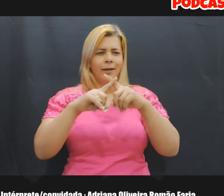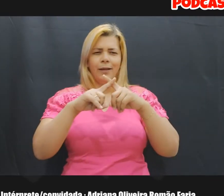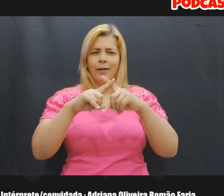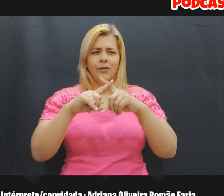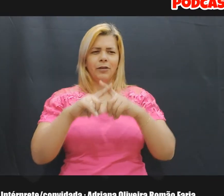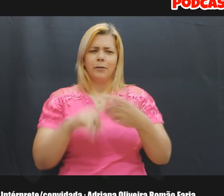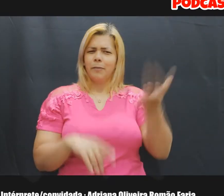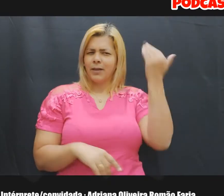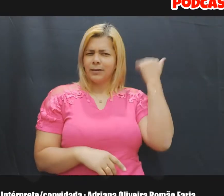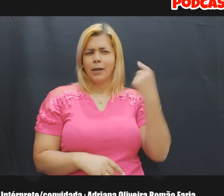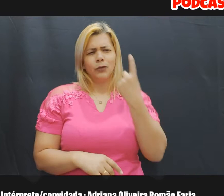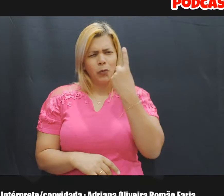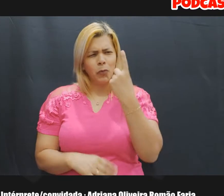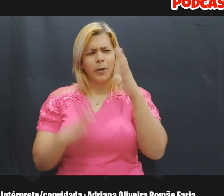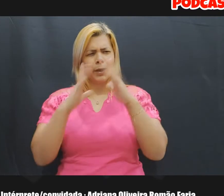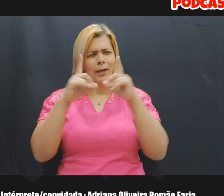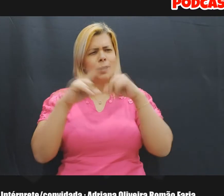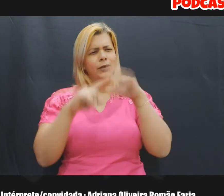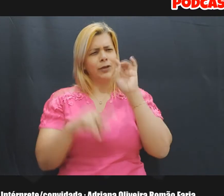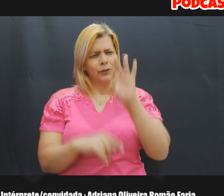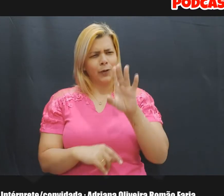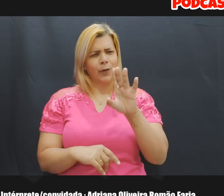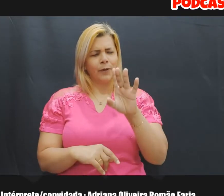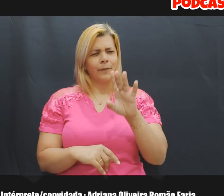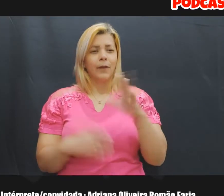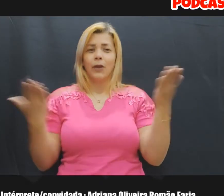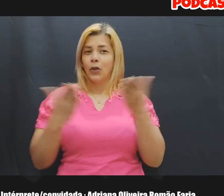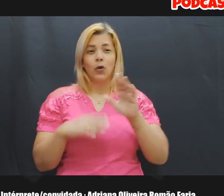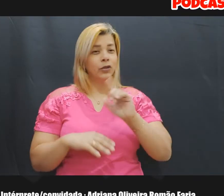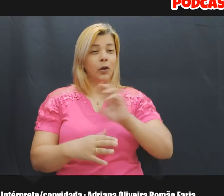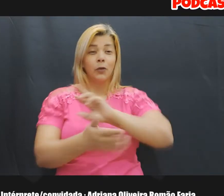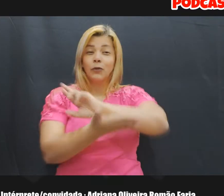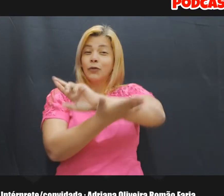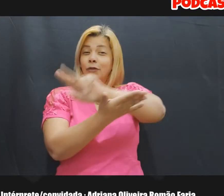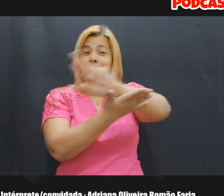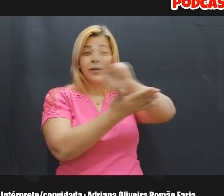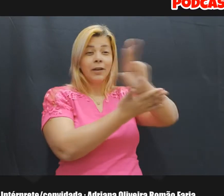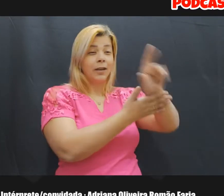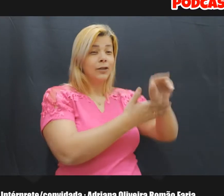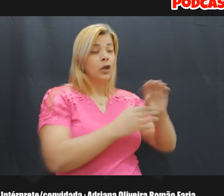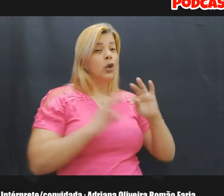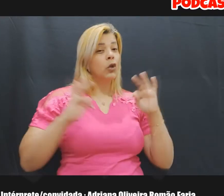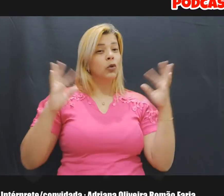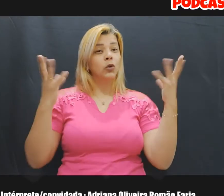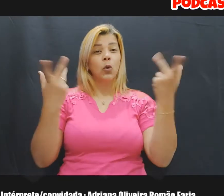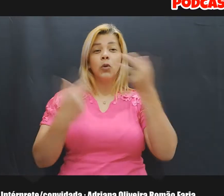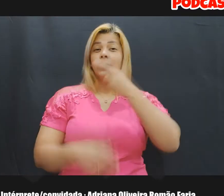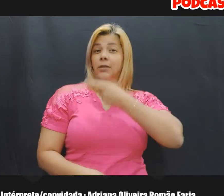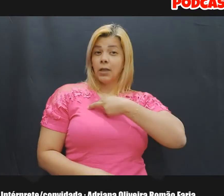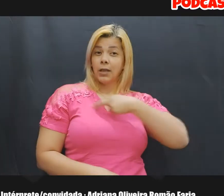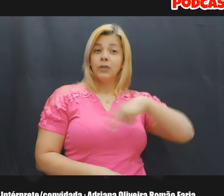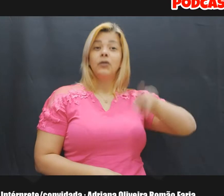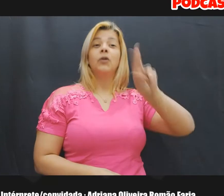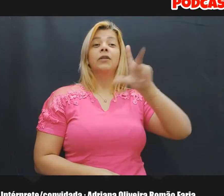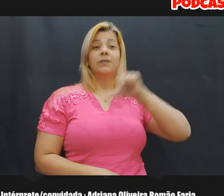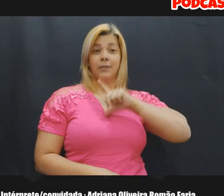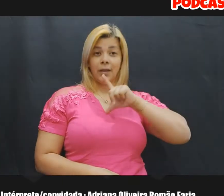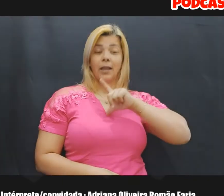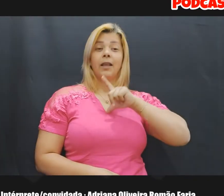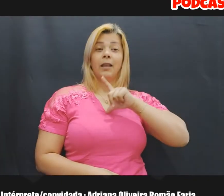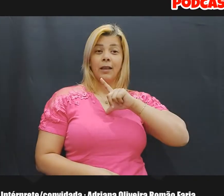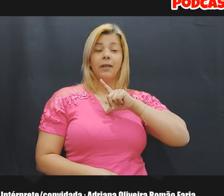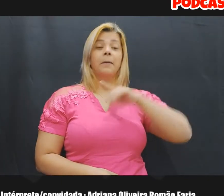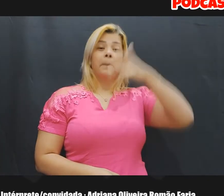só, porque era só uma igreja que tinha intérprete. E hoje não, hoje a gente vê todas as religiões, pessoas